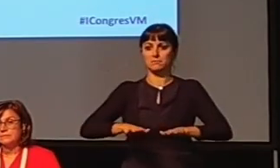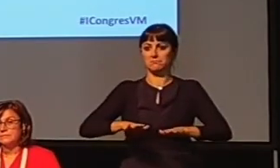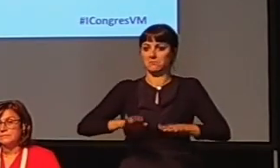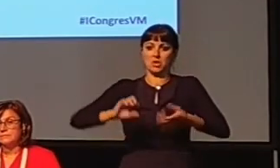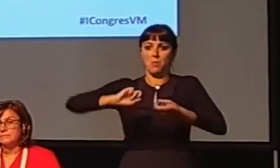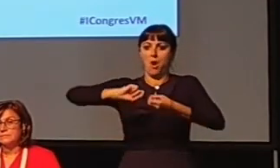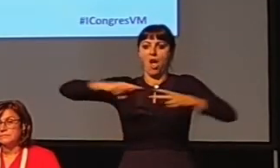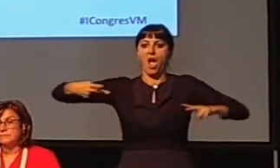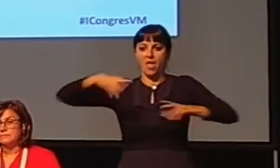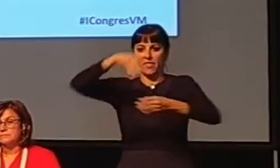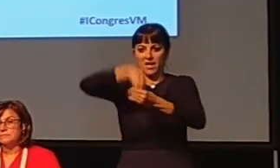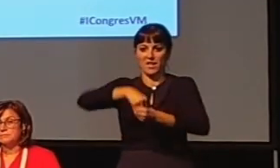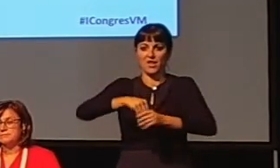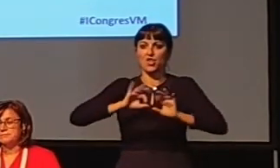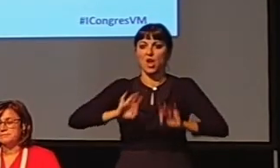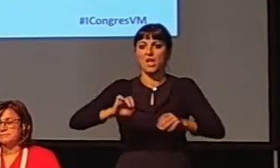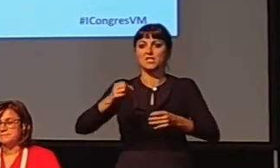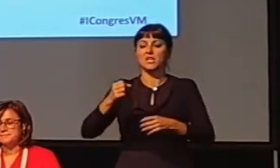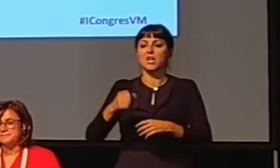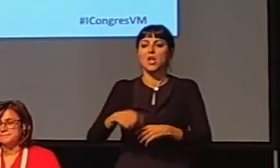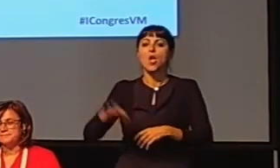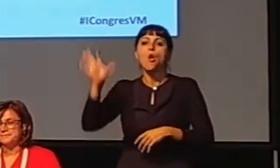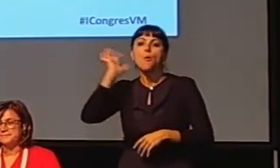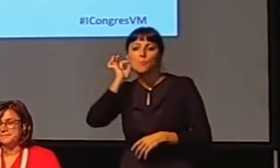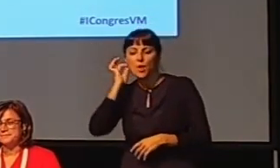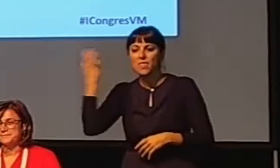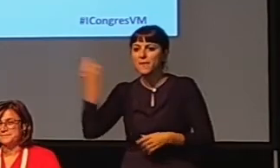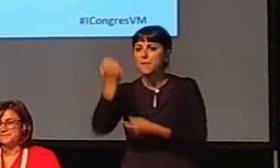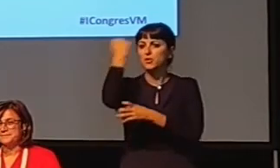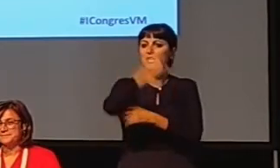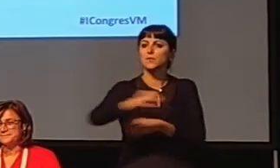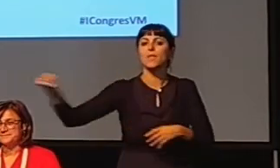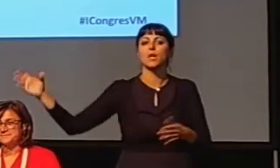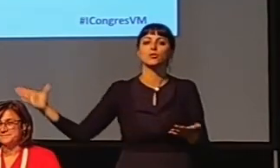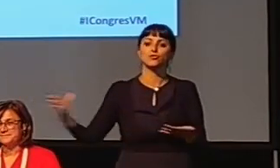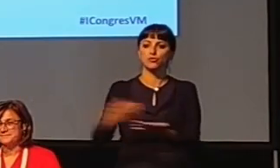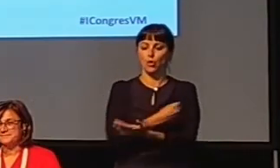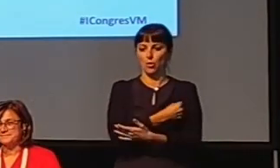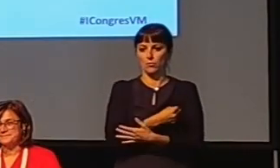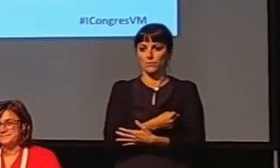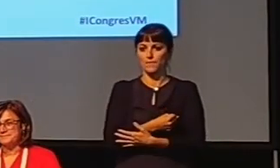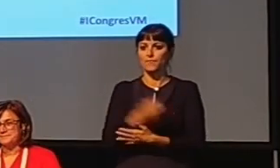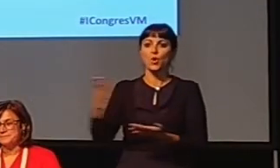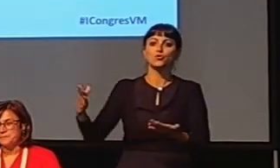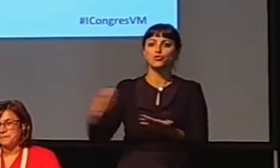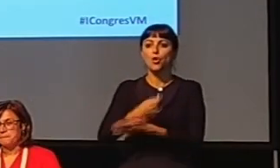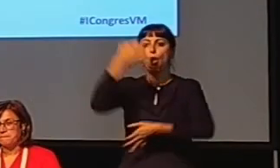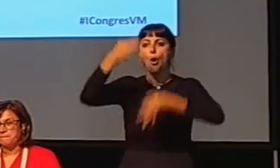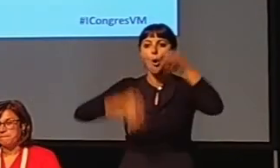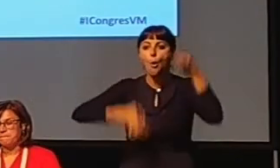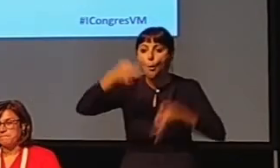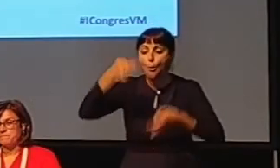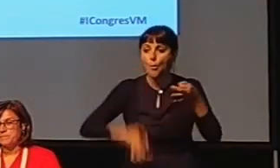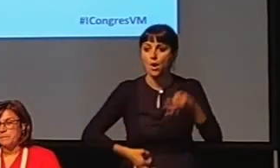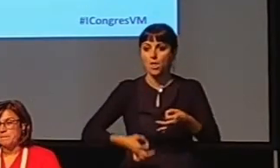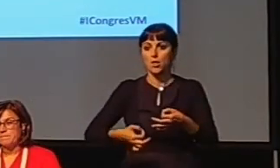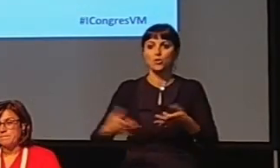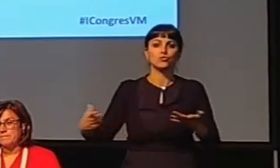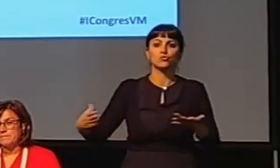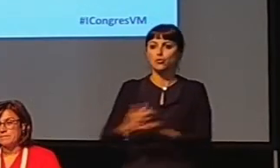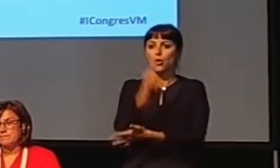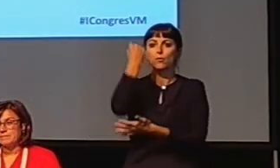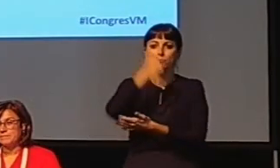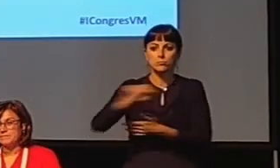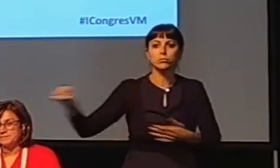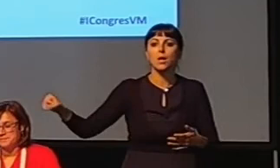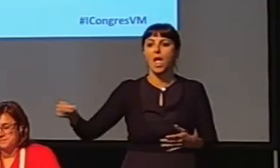ADN, desobediencia. Que las mujeres desobedezcamos todo, todos los ordenamientos judiciales que nos van en contra los vamos a enviar